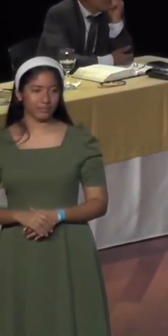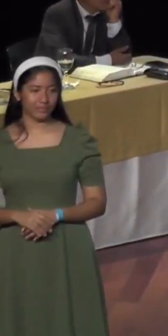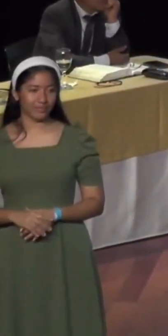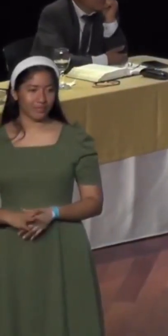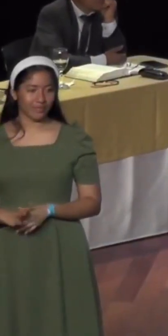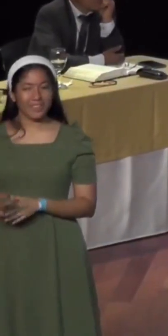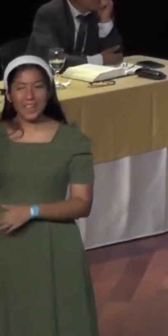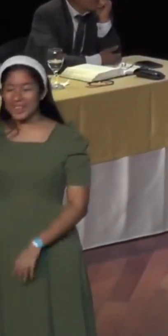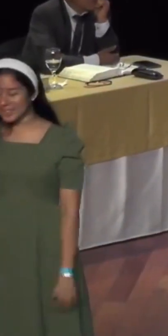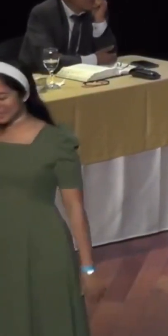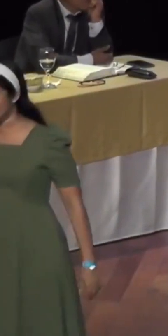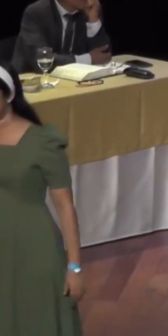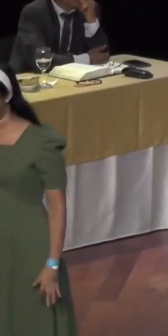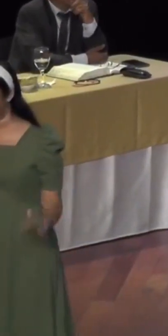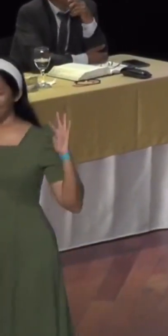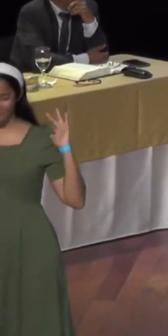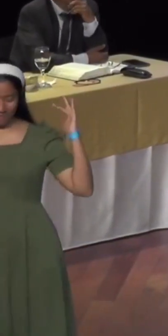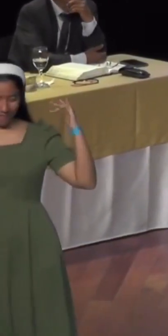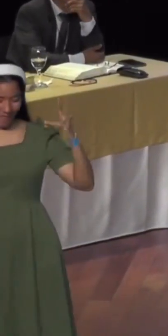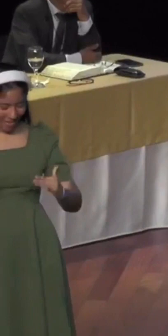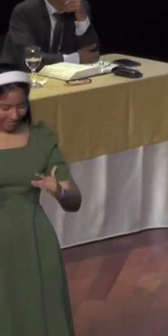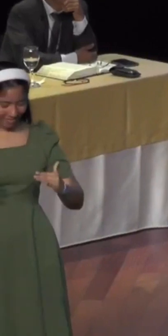Acuérdate de este congreso, por favor.